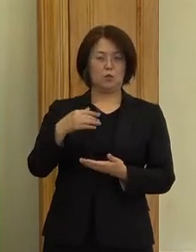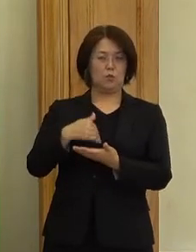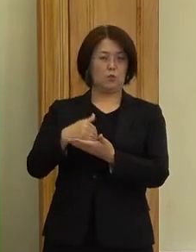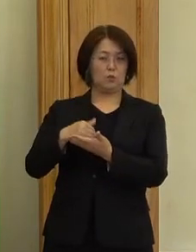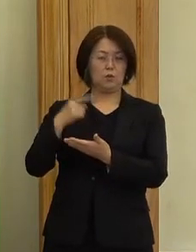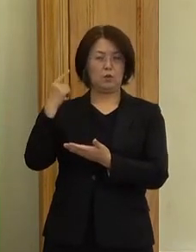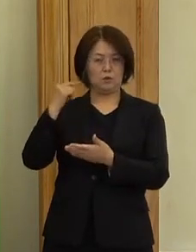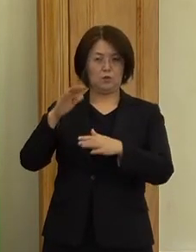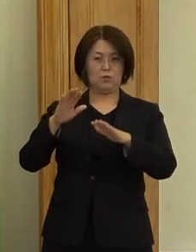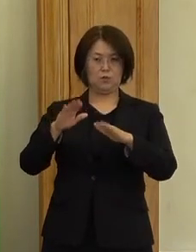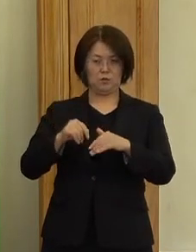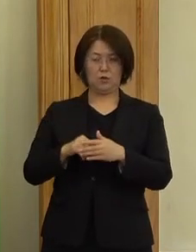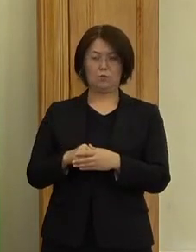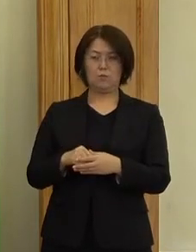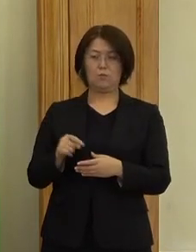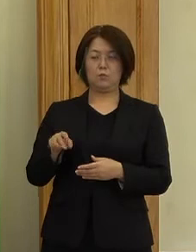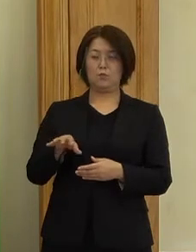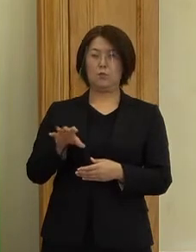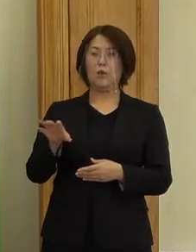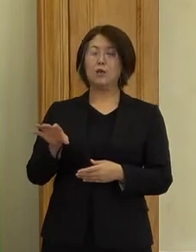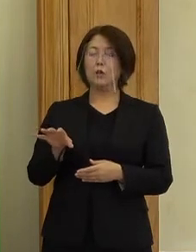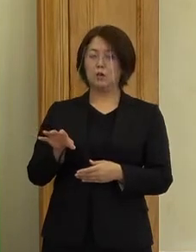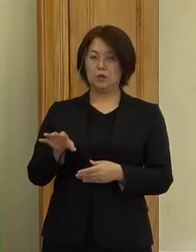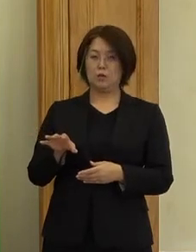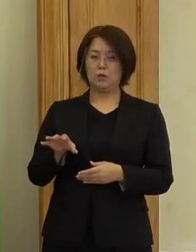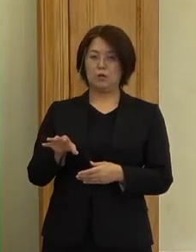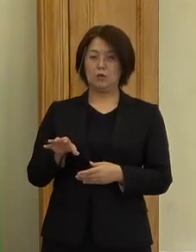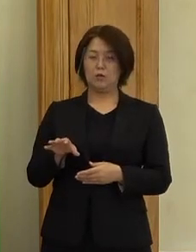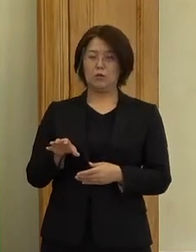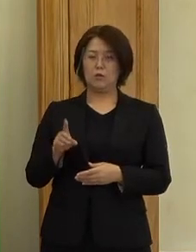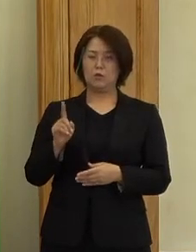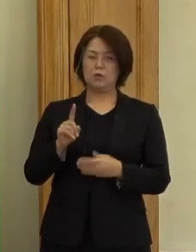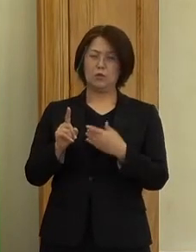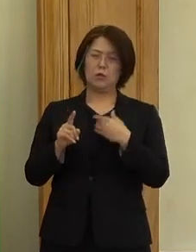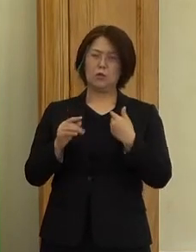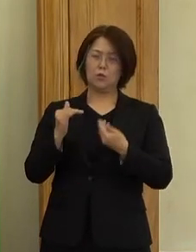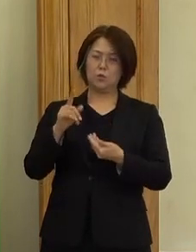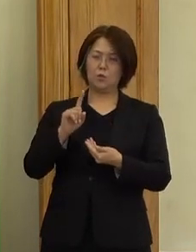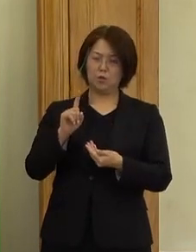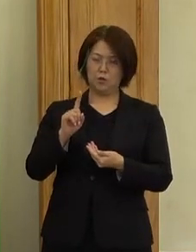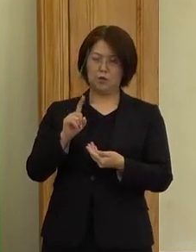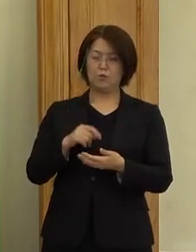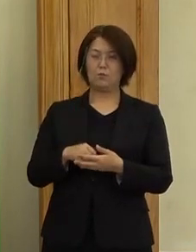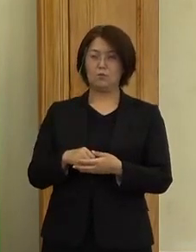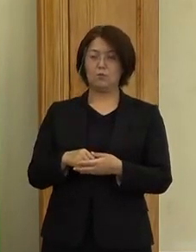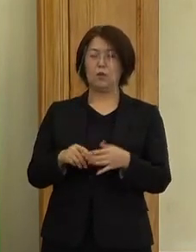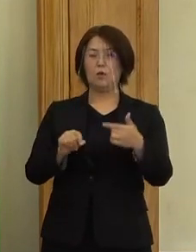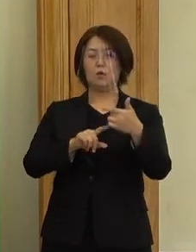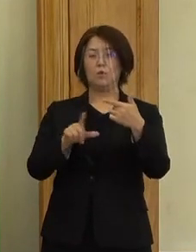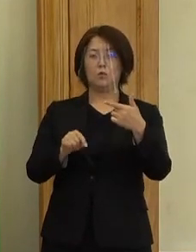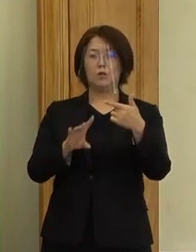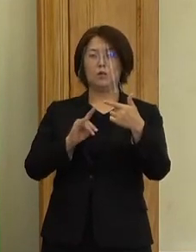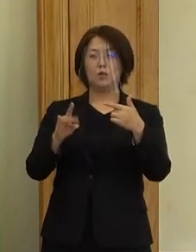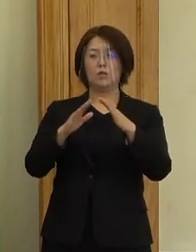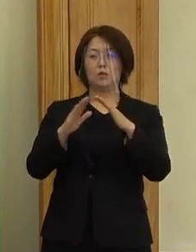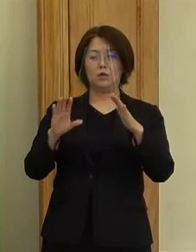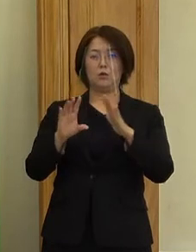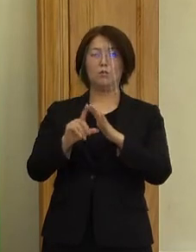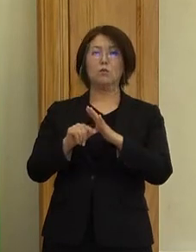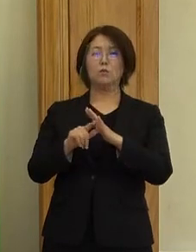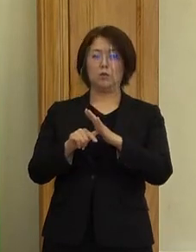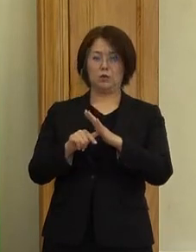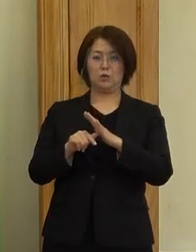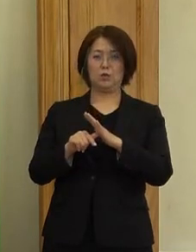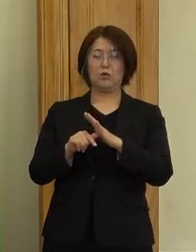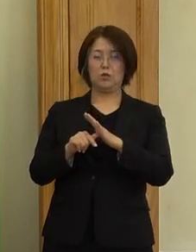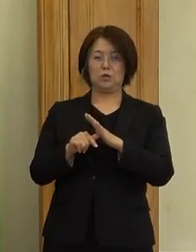。このあたりに対して、今どのようなことができるのか、これはですね、6月の議会でもぜひ、